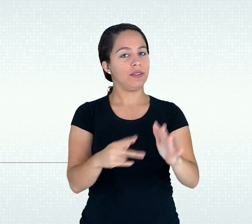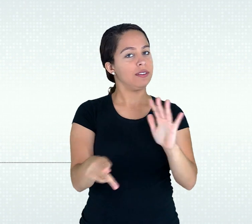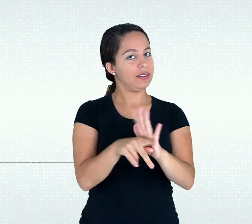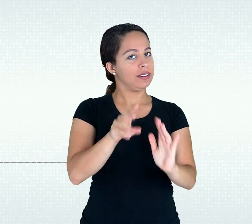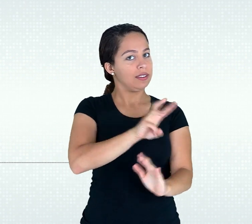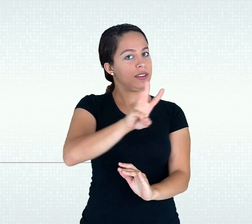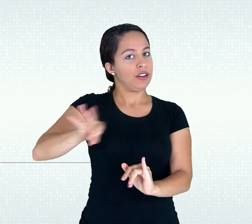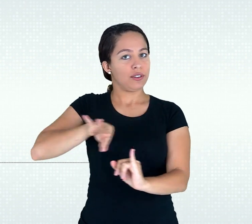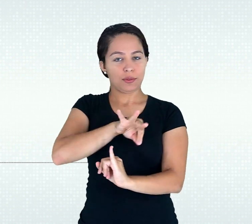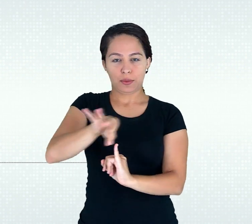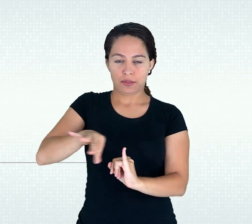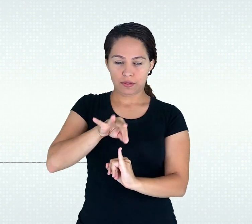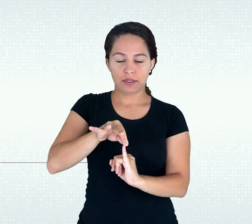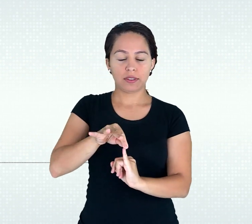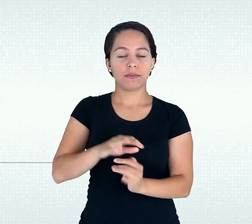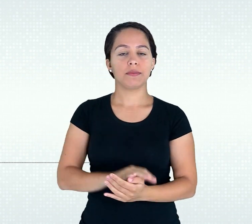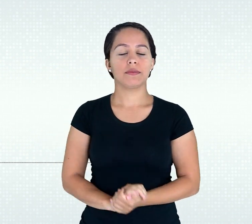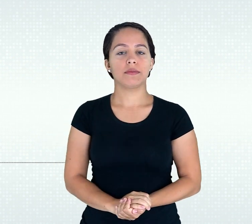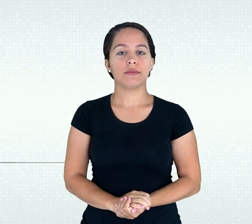site